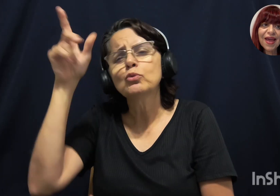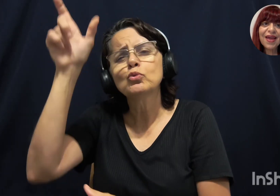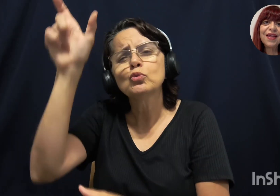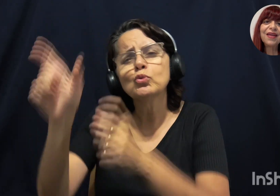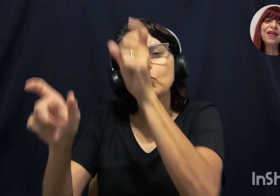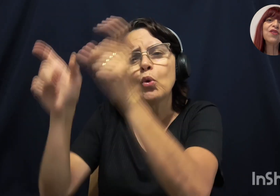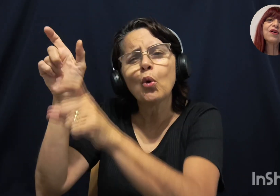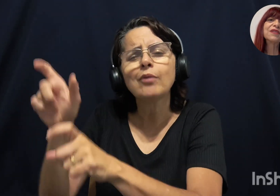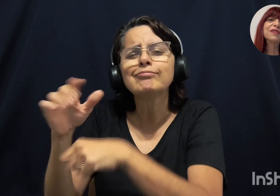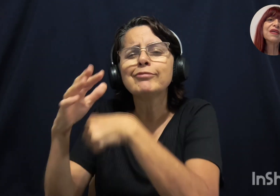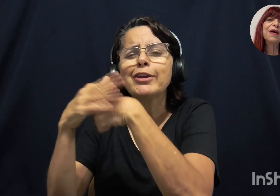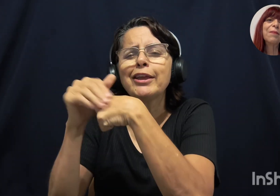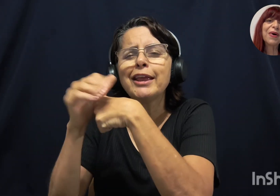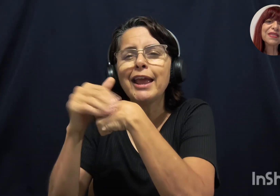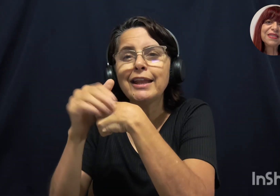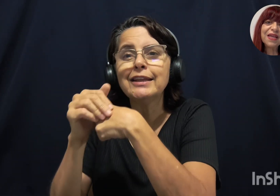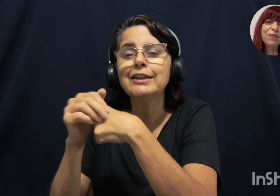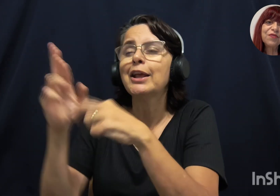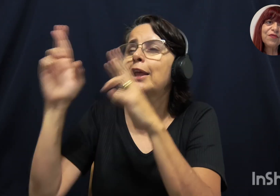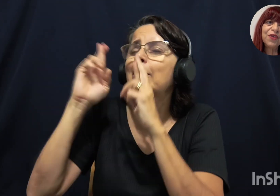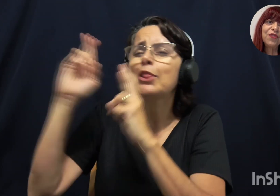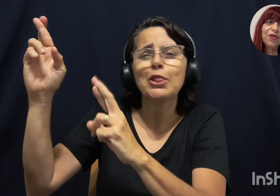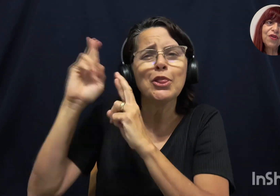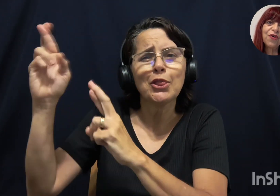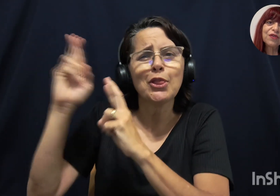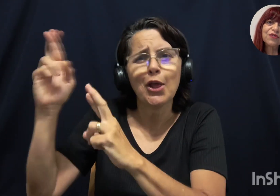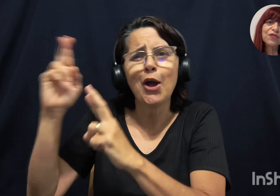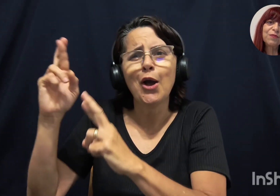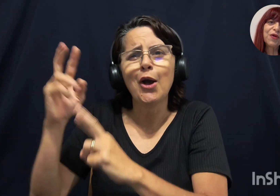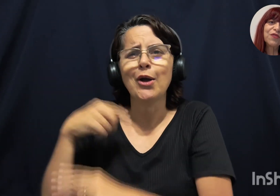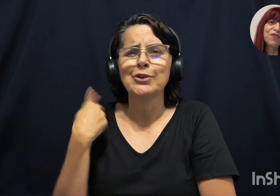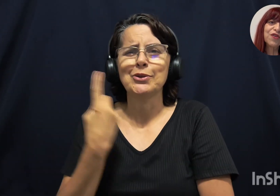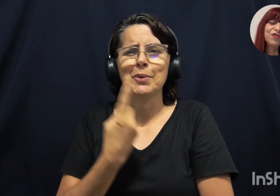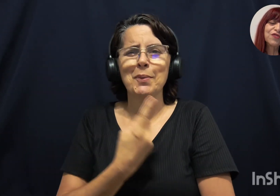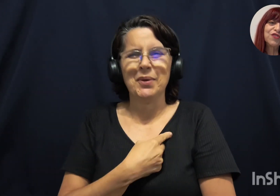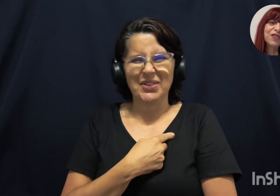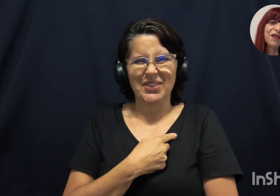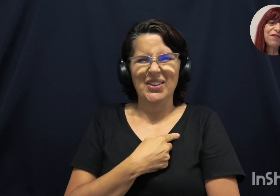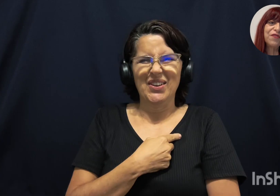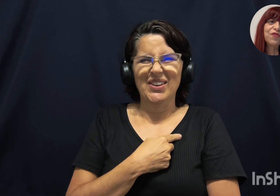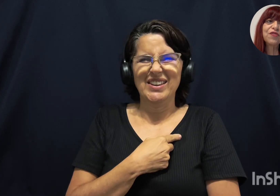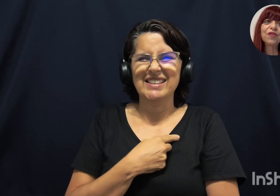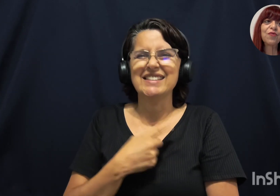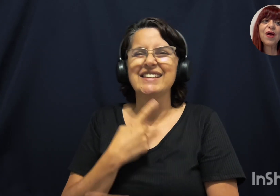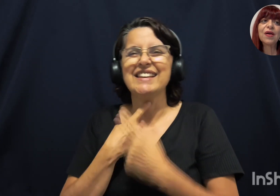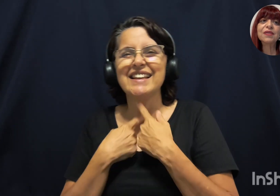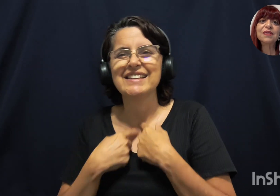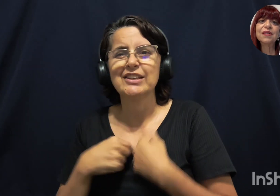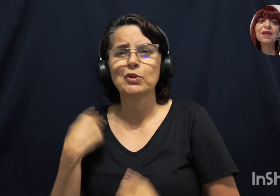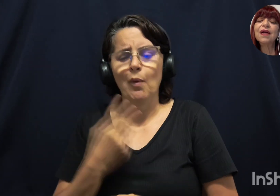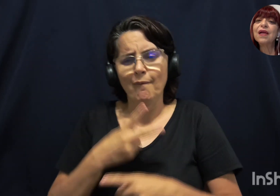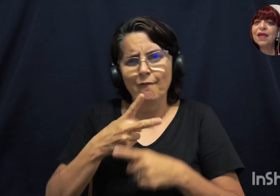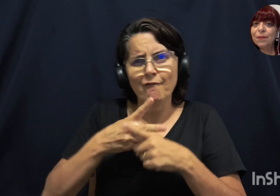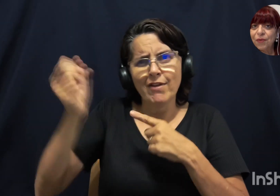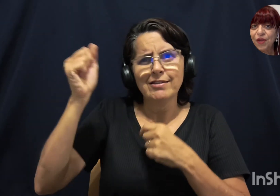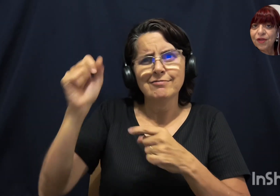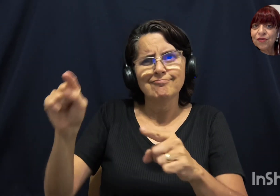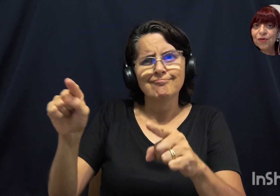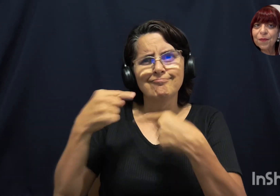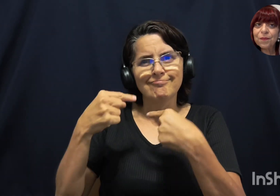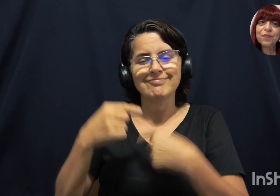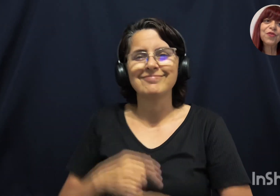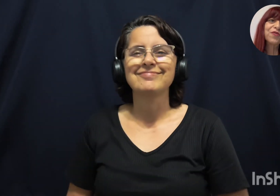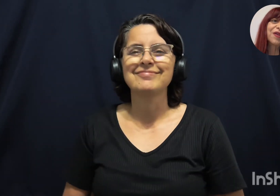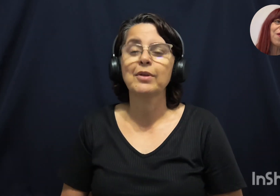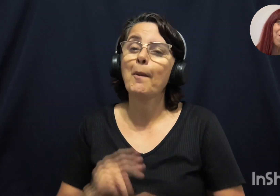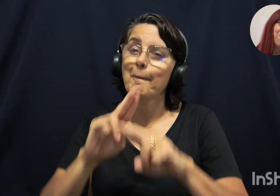que querem que nós passemos vitoriosos pelos nossos desafios atuais e por